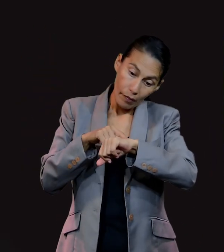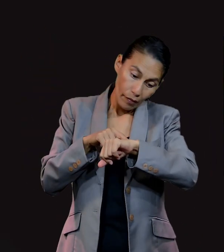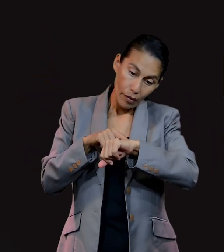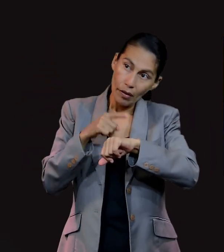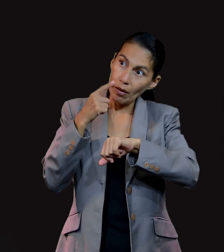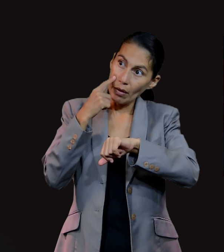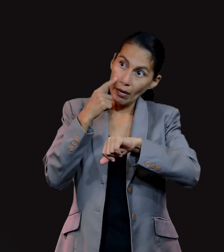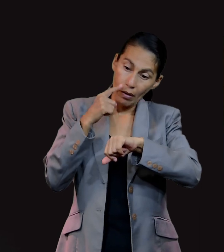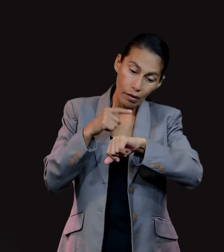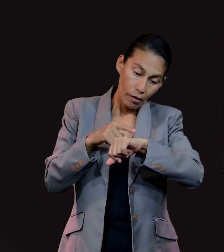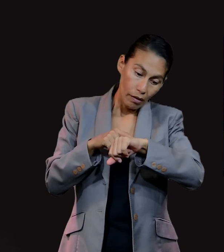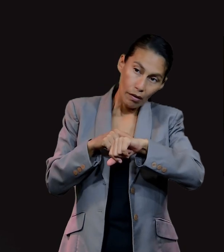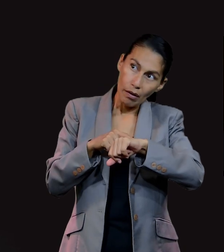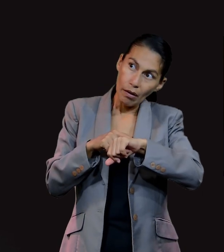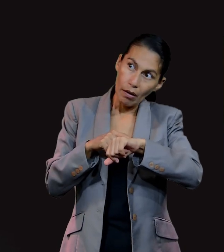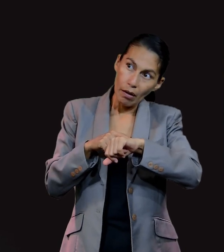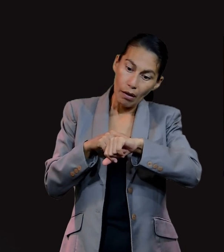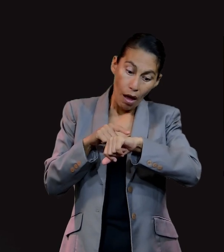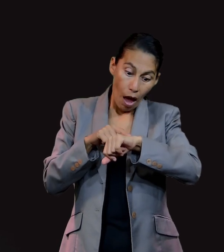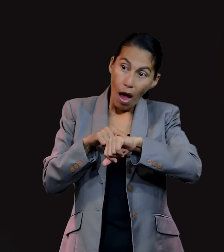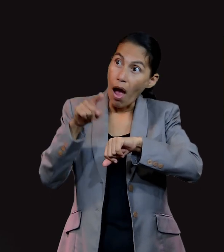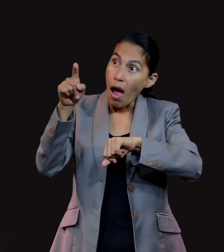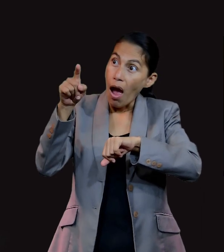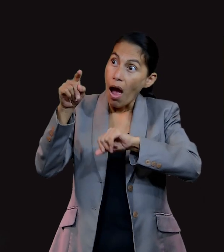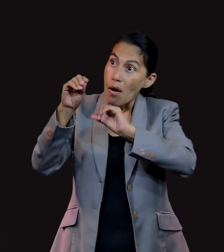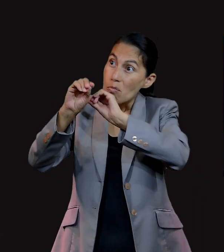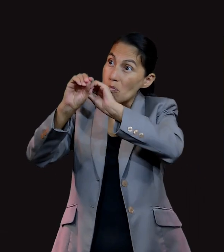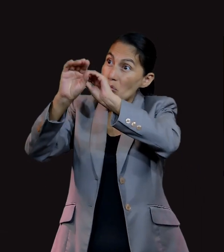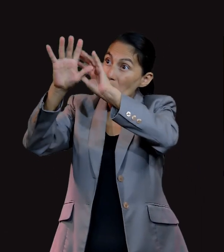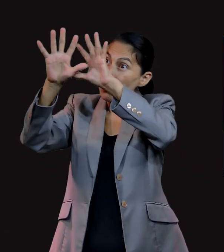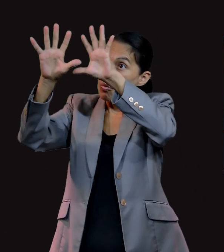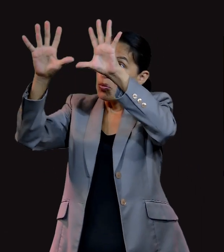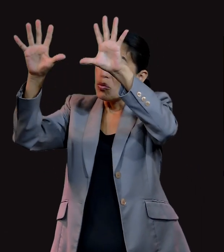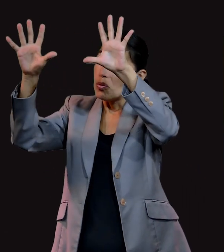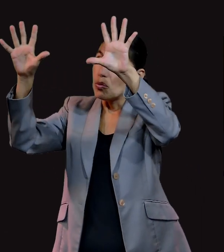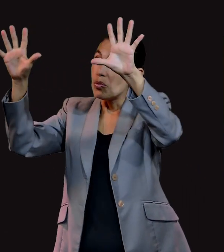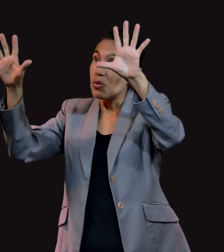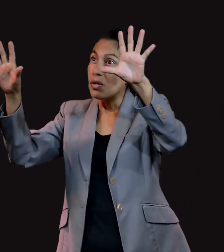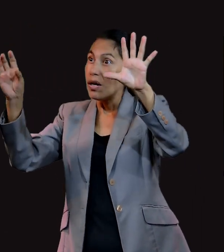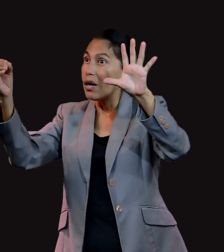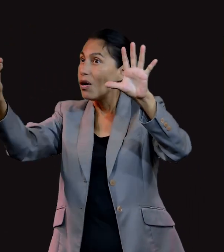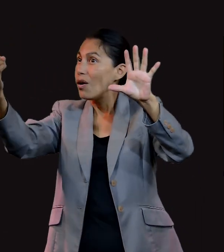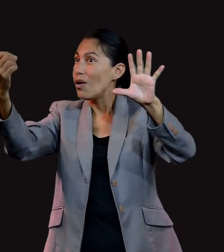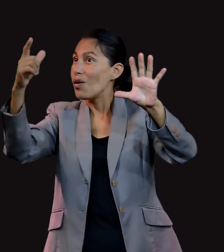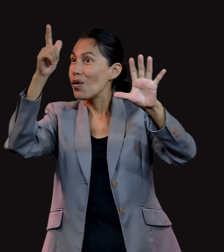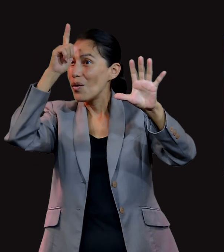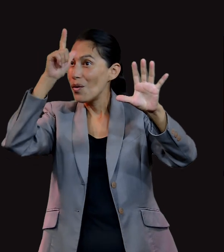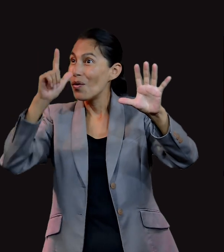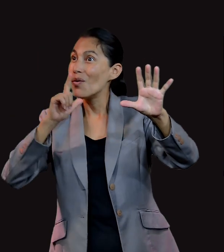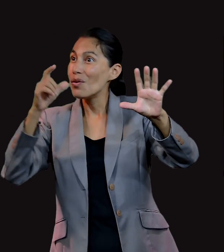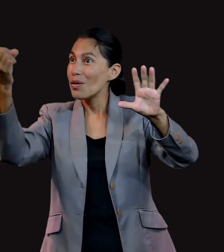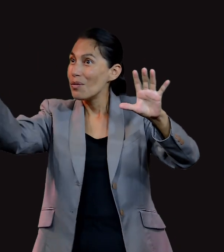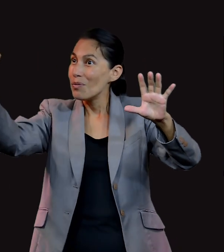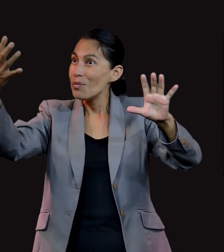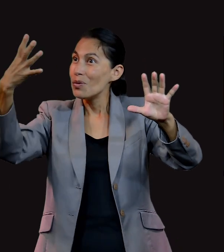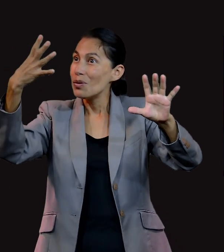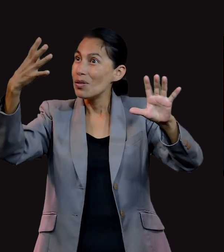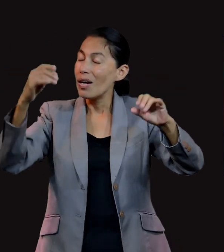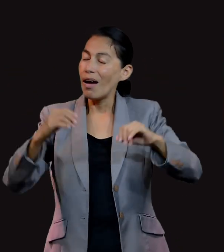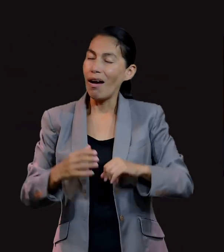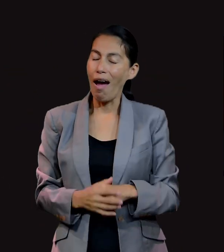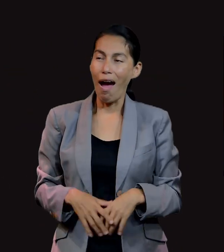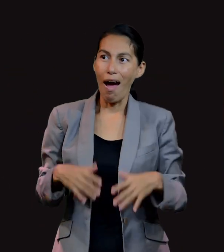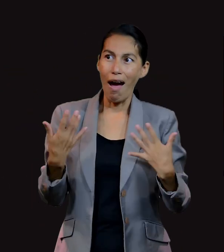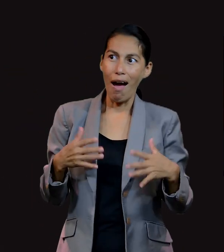estaba claro totalmente la luna pero dije bueno la luna la segunda vez yo dije Señor si tú me has llamado pues a tal hora